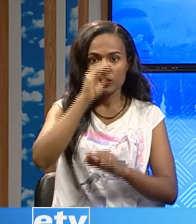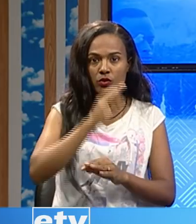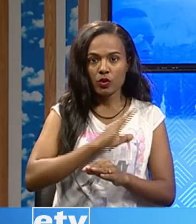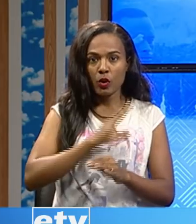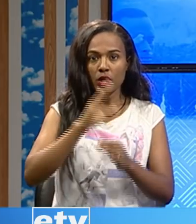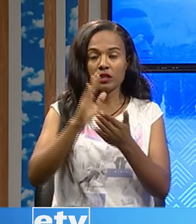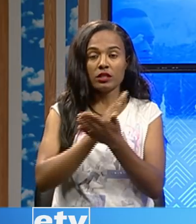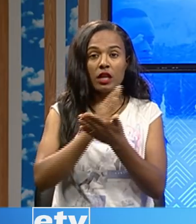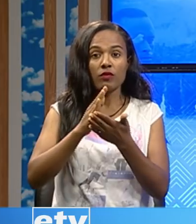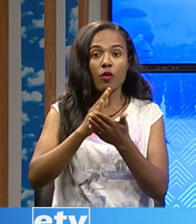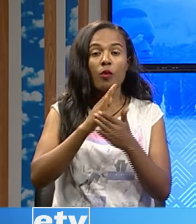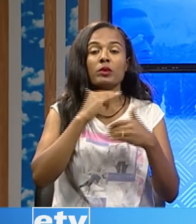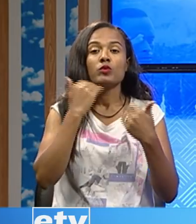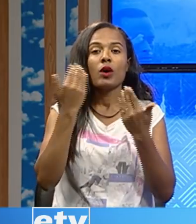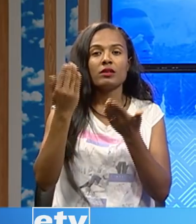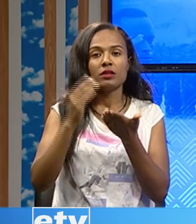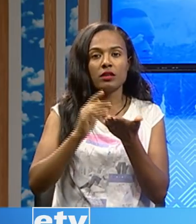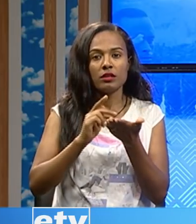ተሳትፈው መስዋዕትነት ከፍለዋል።